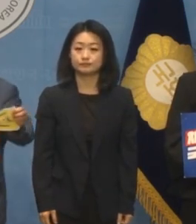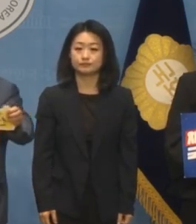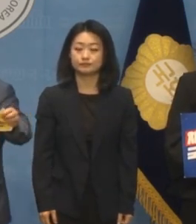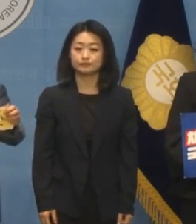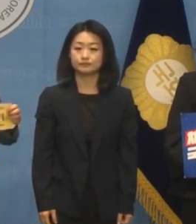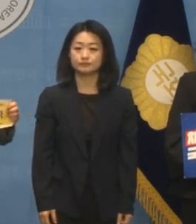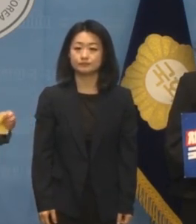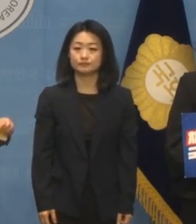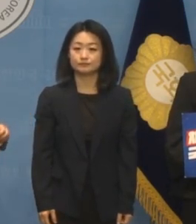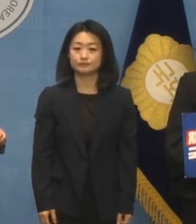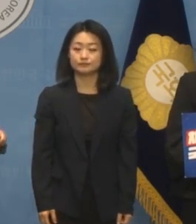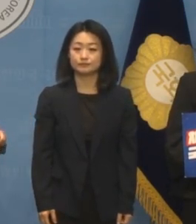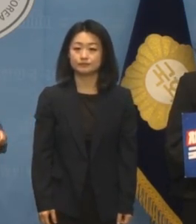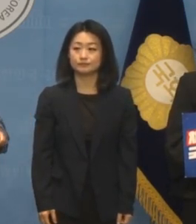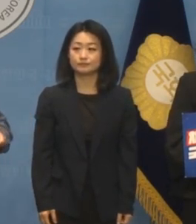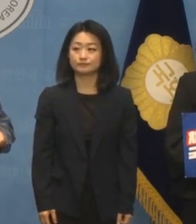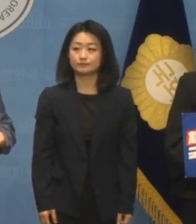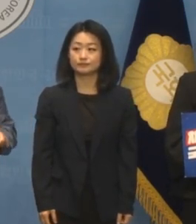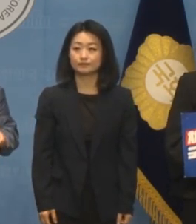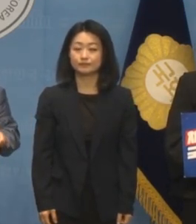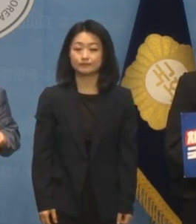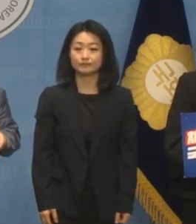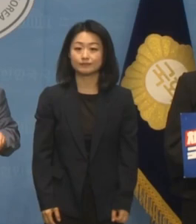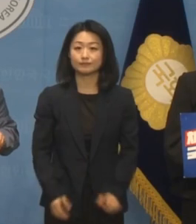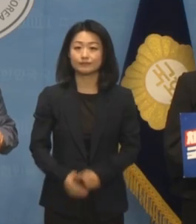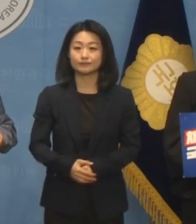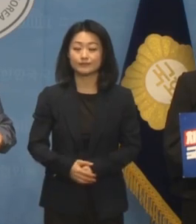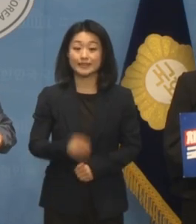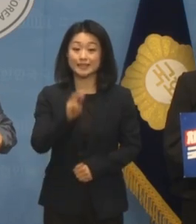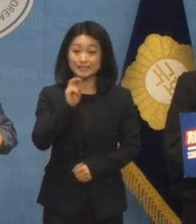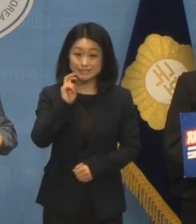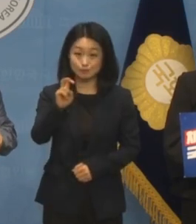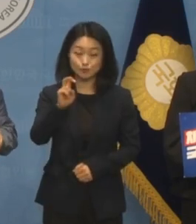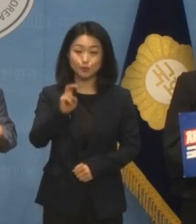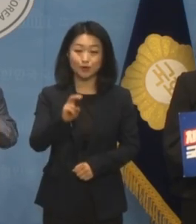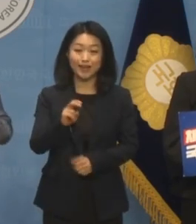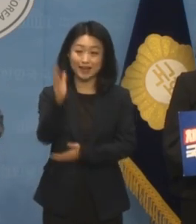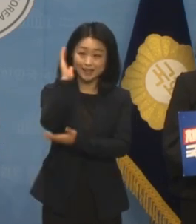예, 지금 마무리합니다. 예, 20분